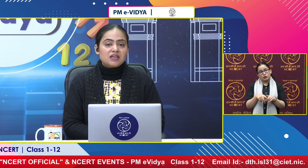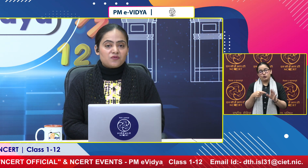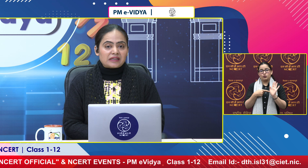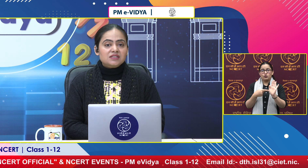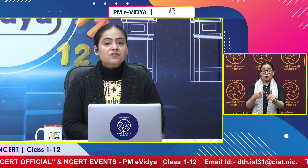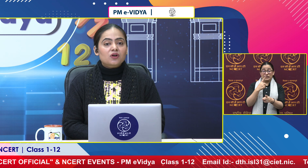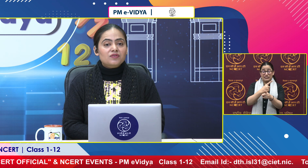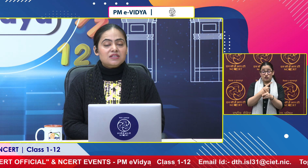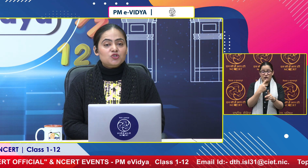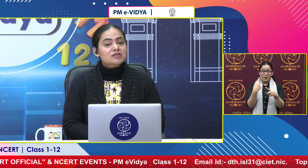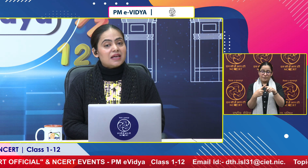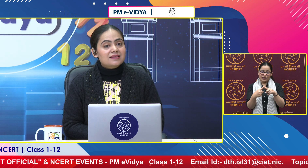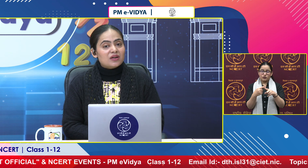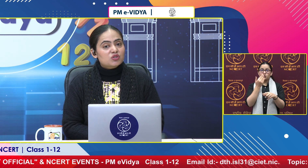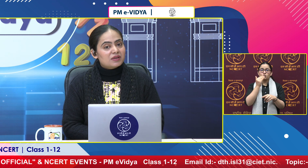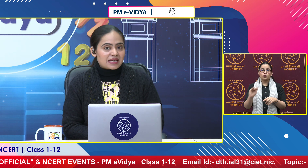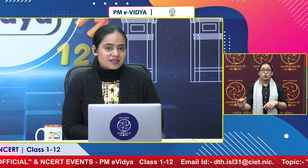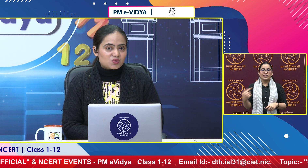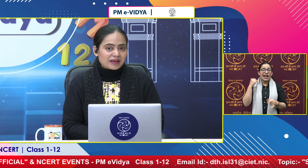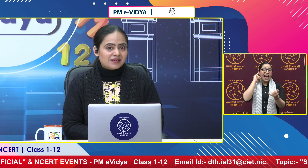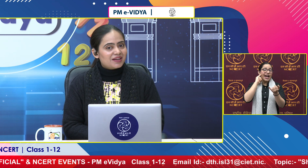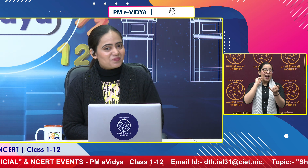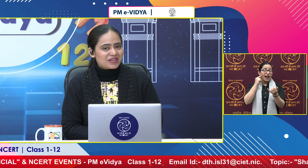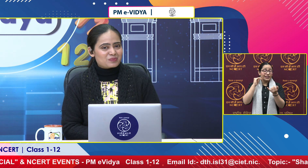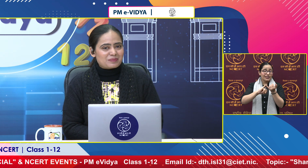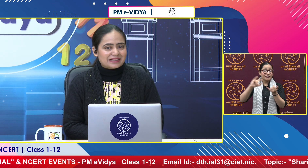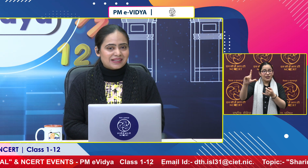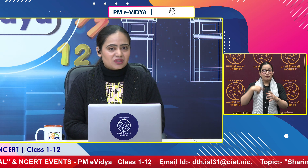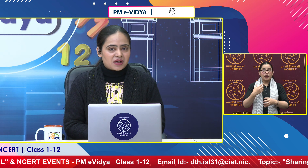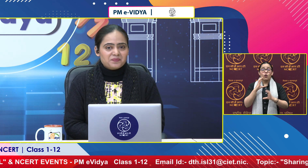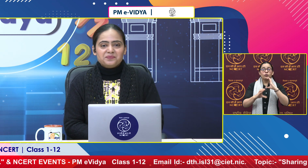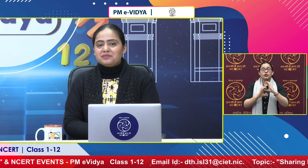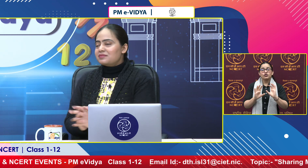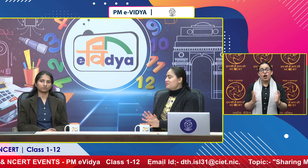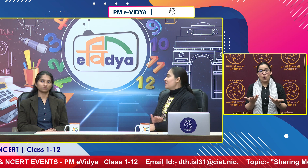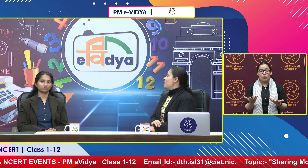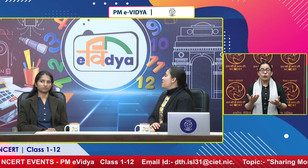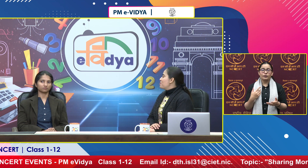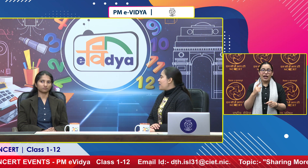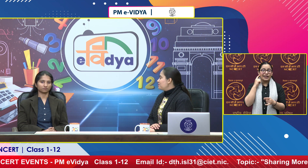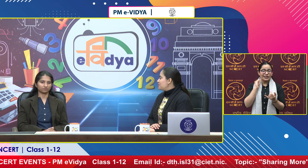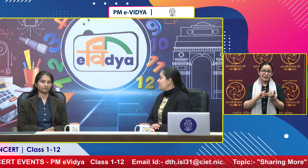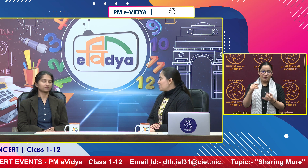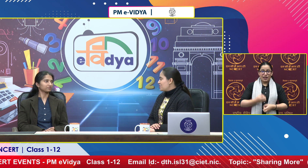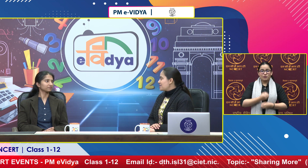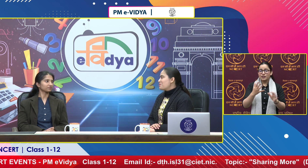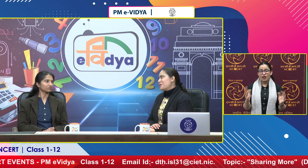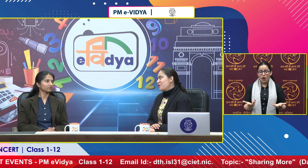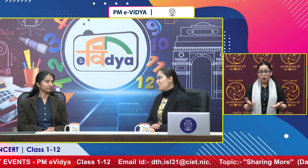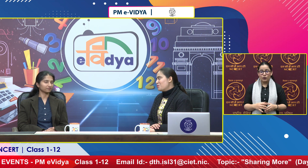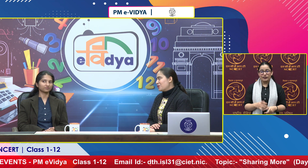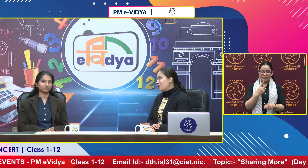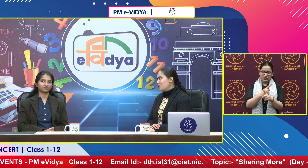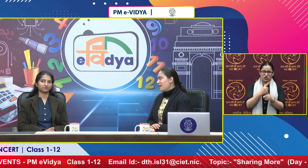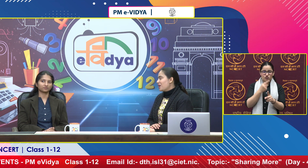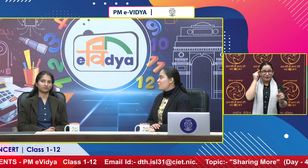स्टूडेंट एक इफ़ेक्टिव कॉन्वर्सेशन साइन लैंग्वेज में कैसे स्ट्राइक करें, इस पर बात करते हैं। मैम, टीचर्स हम